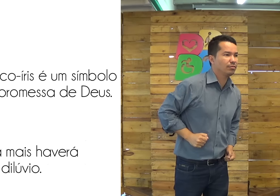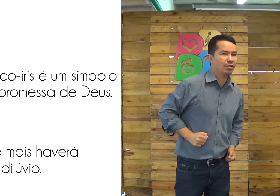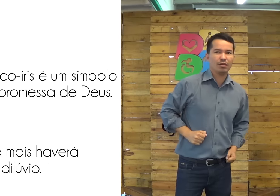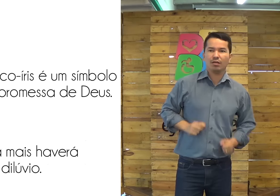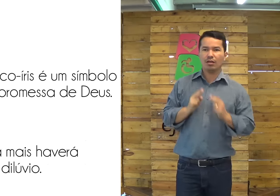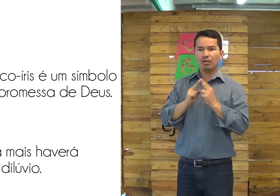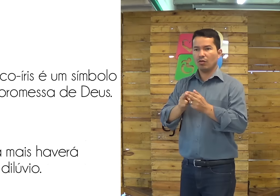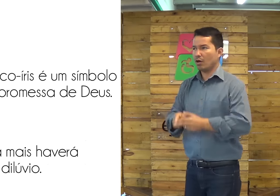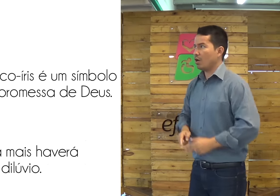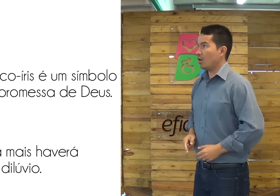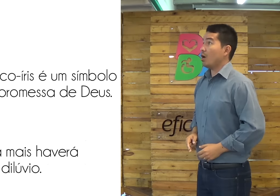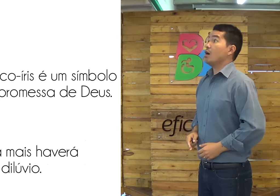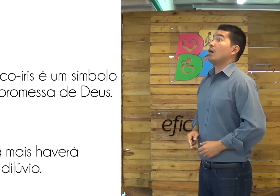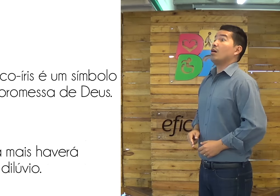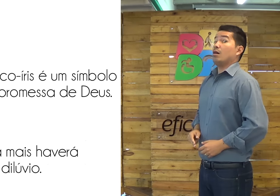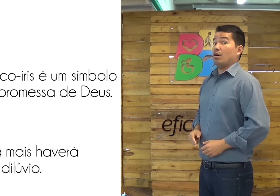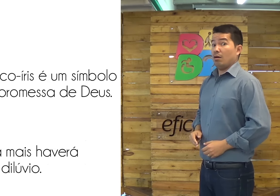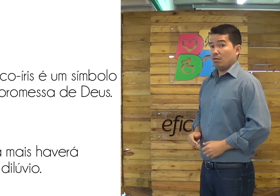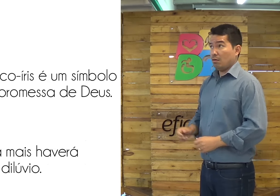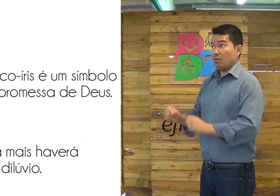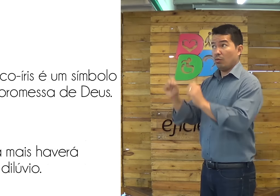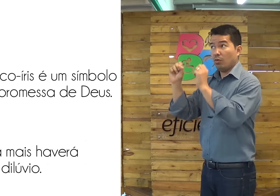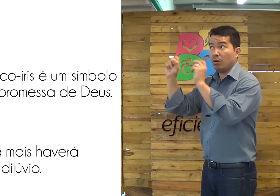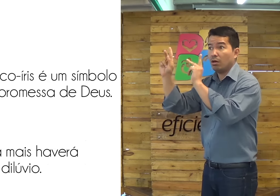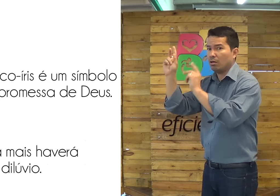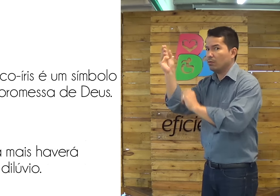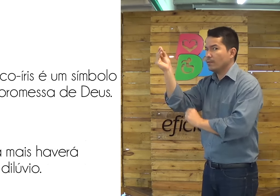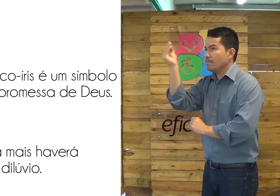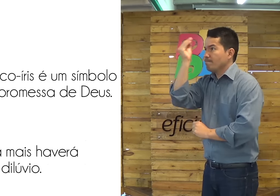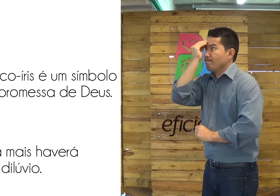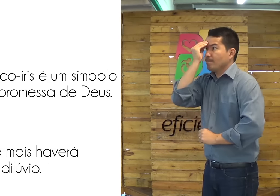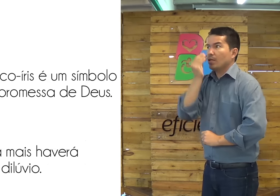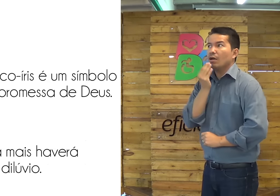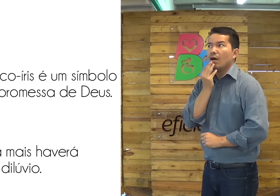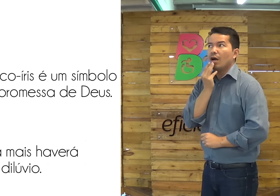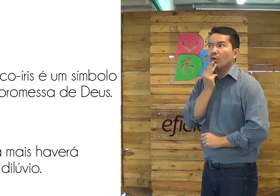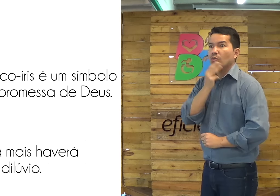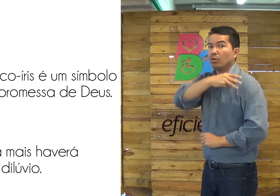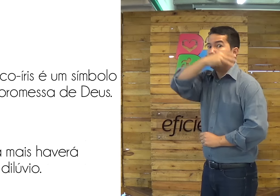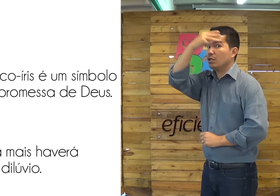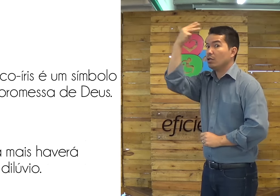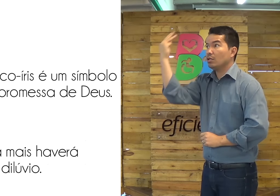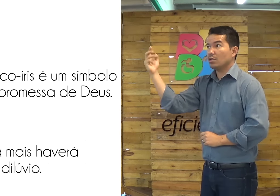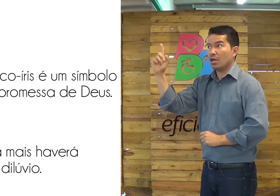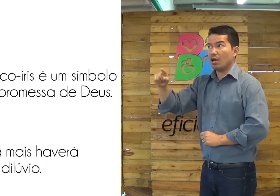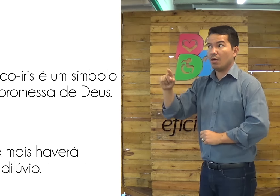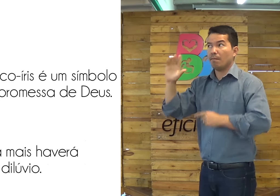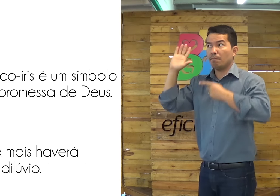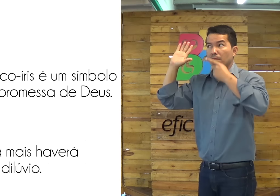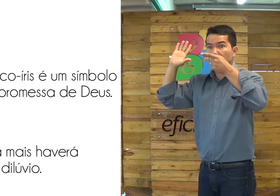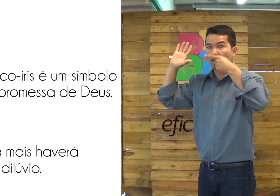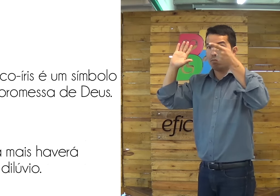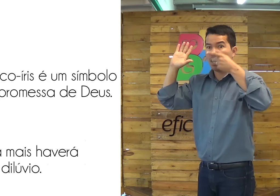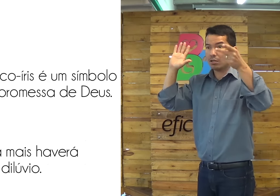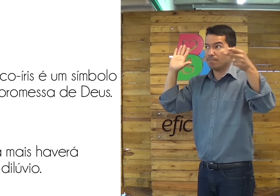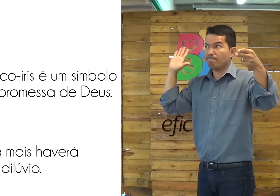ela é verdadeira e não é Ah entendi OK vou memorizar isso então quando tiver arco-íris é porque é